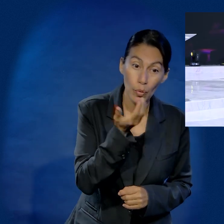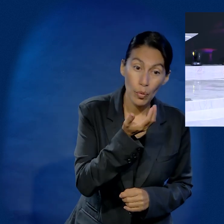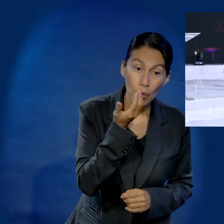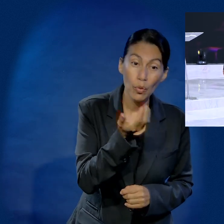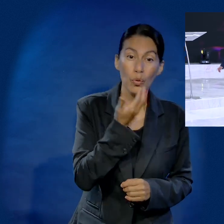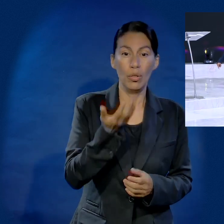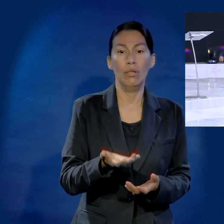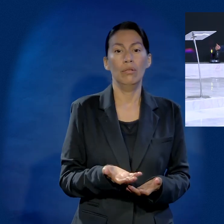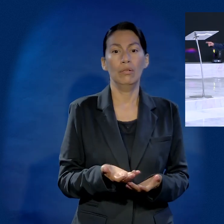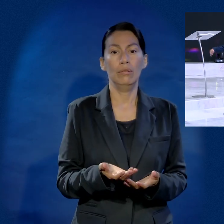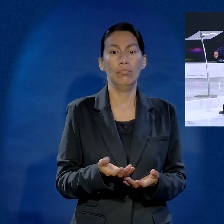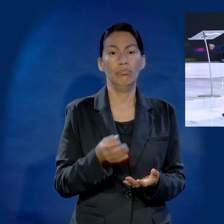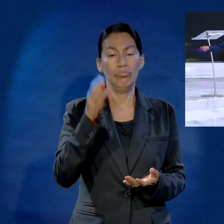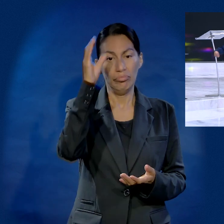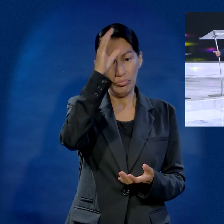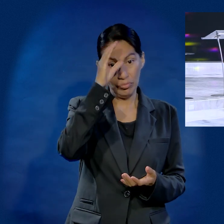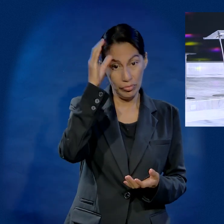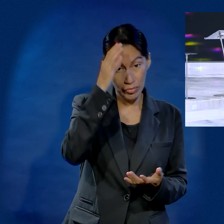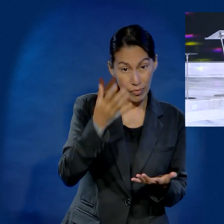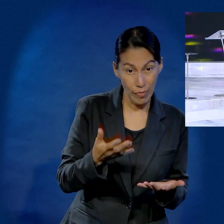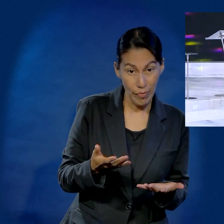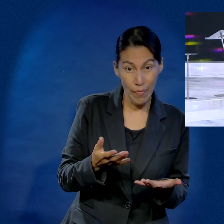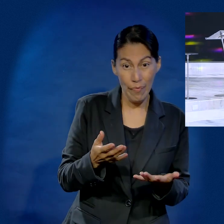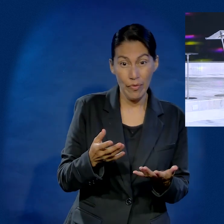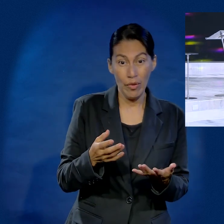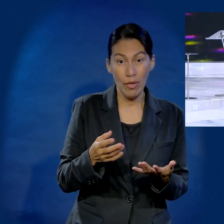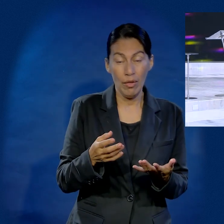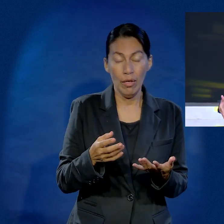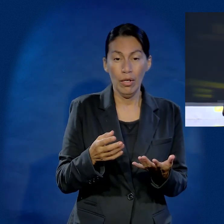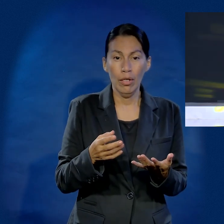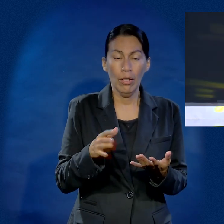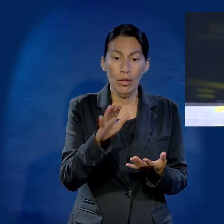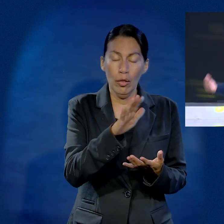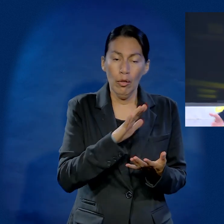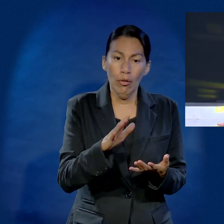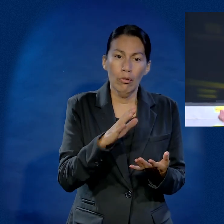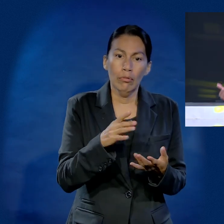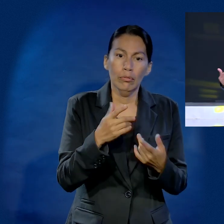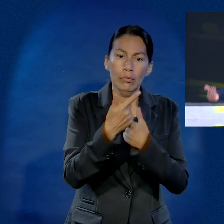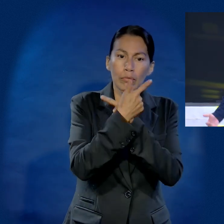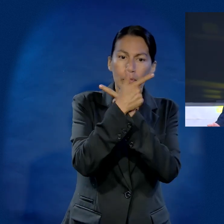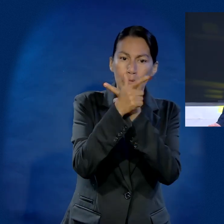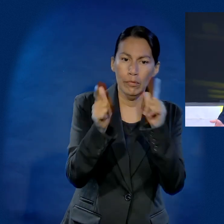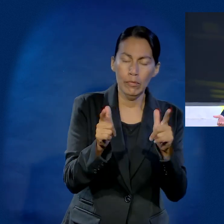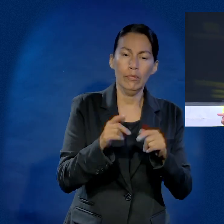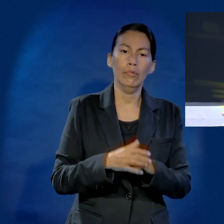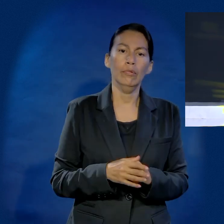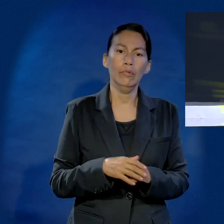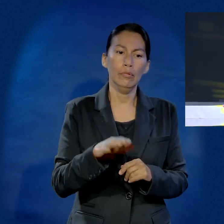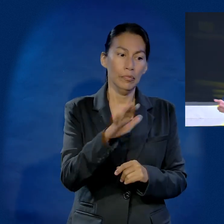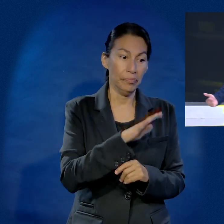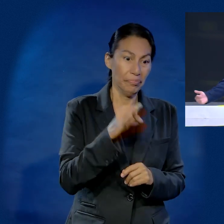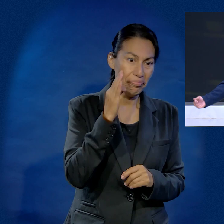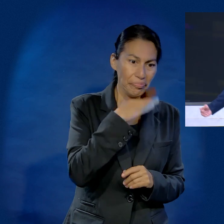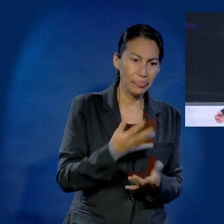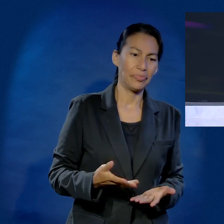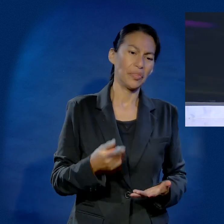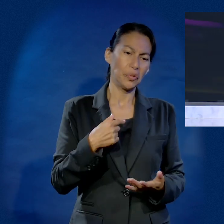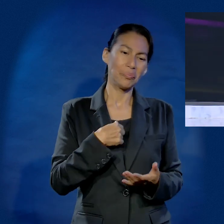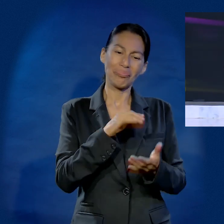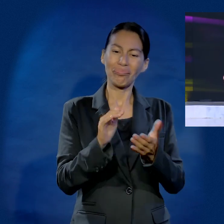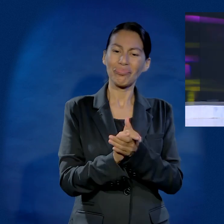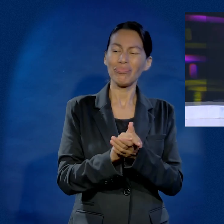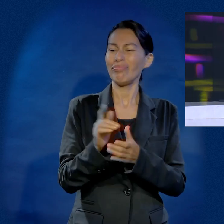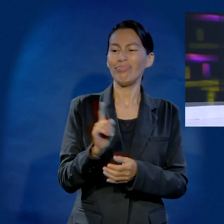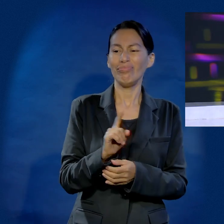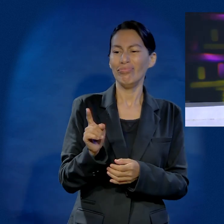cultura en la que usted se está moviendo y cada vez se va a mover, es una cultura de libertad falsa. Es una cultura donde